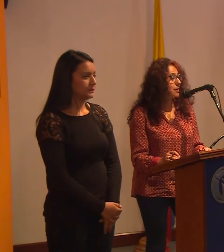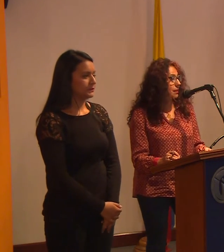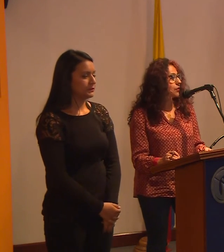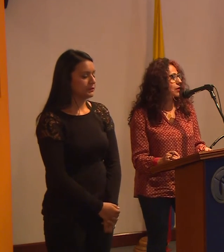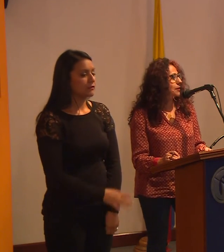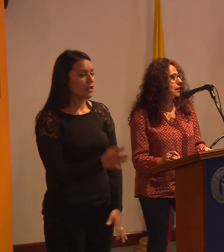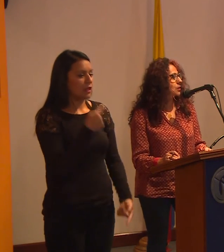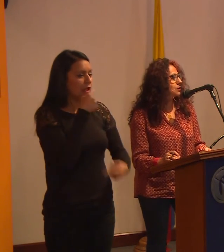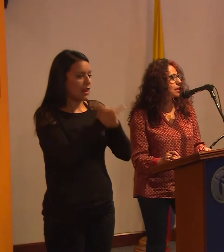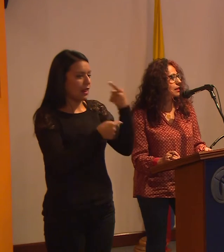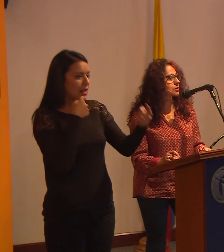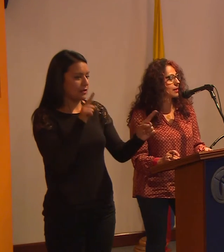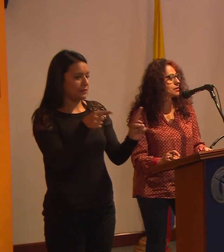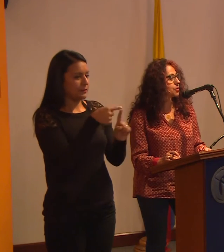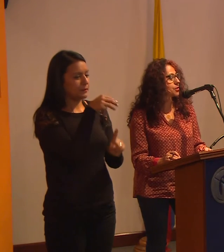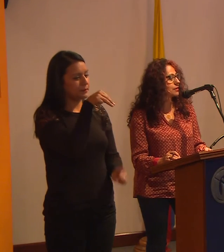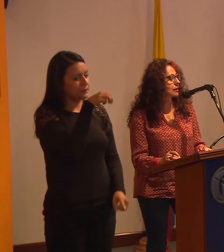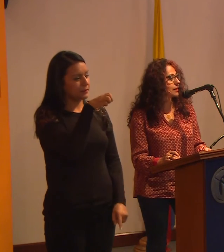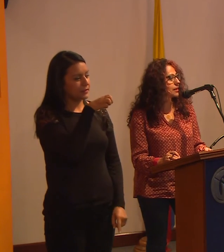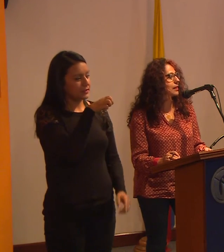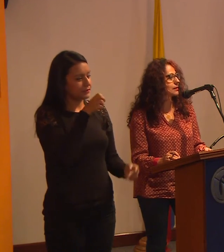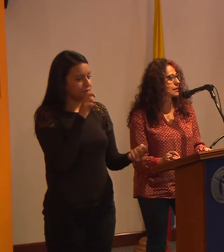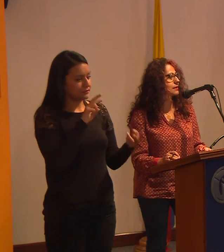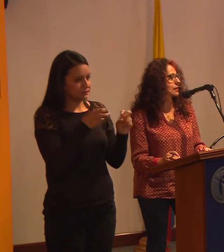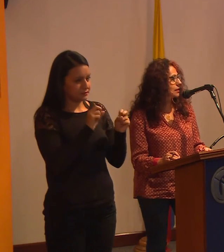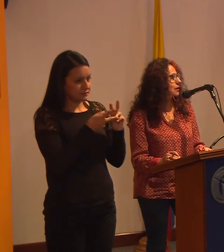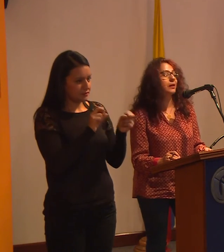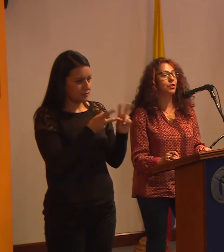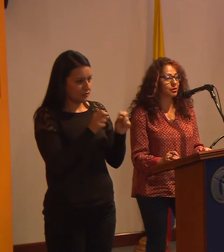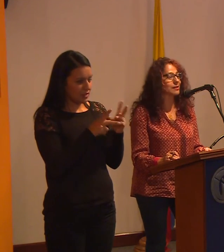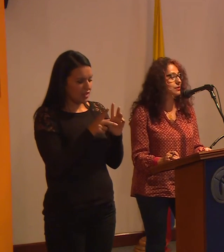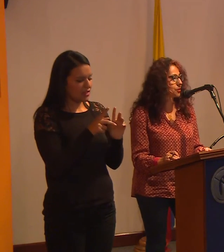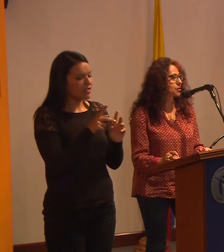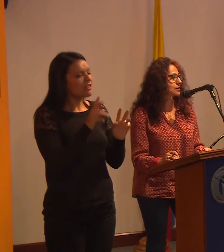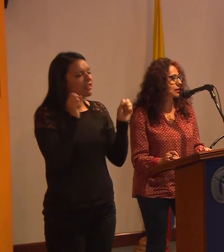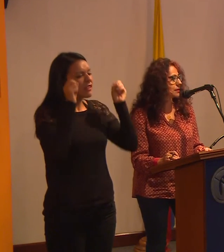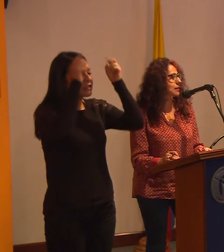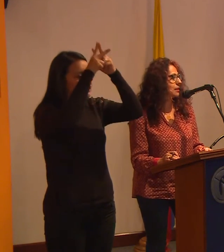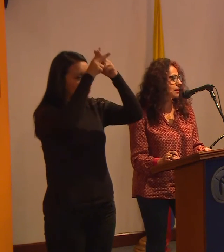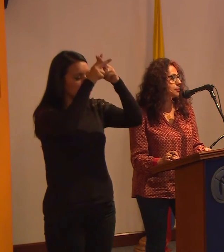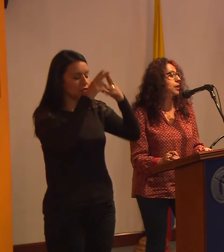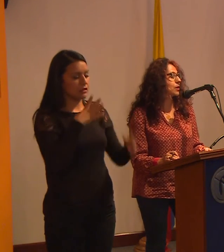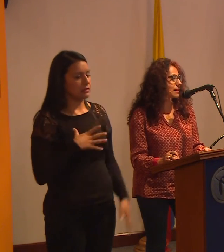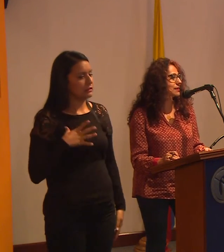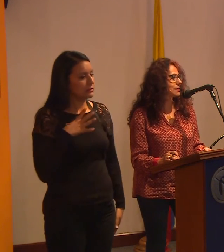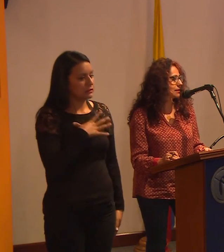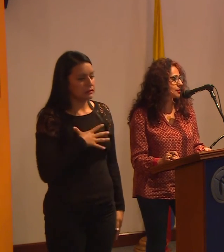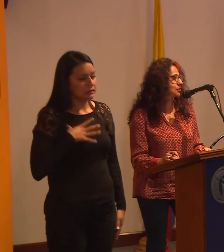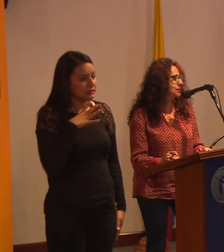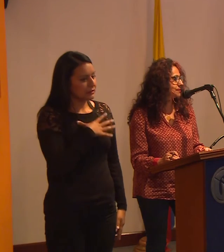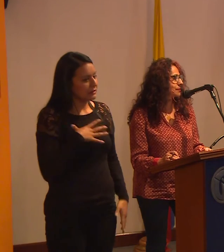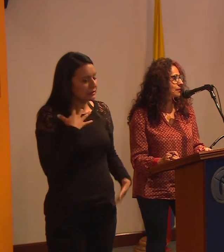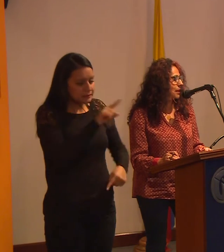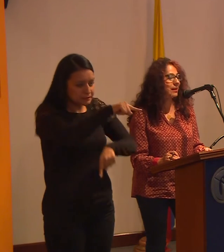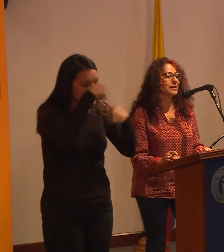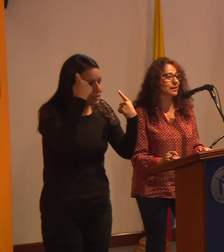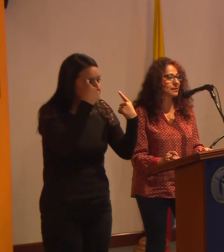utilizar una metáfora de Milan Kundera sobre la insoportable levedad del ser. Nos es insoportable, pero la